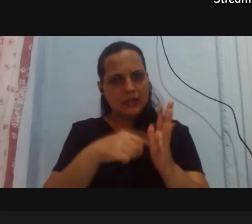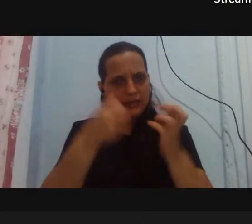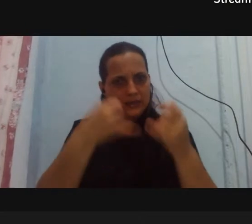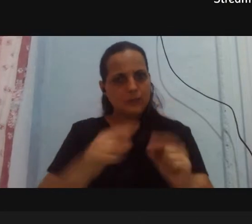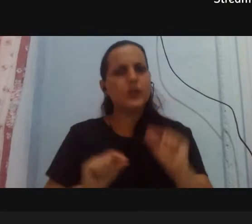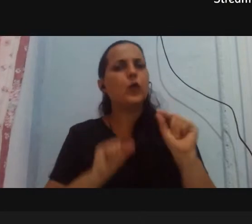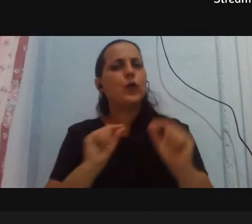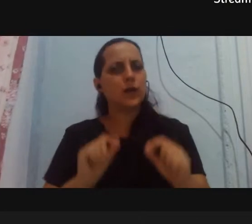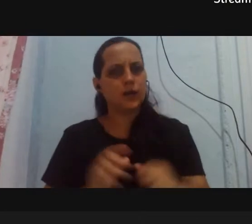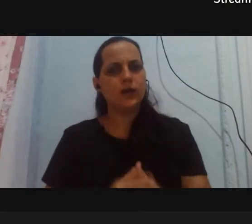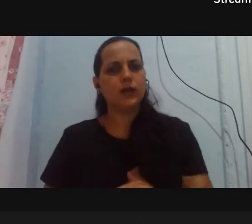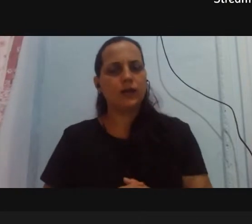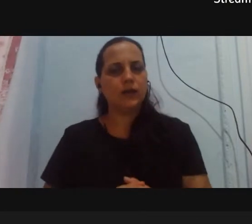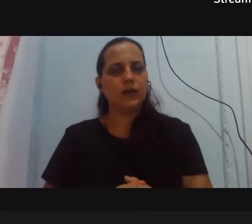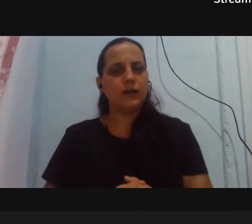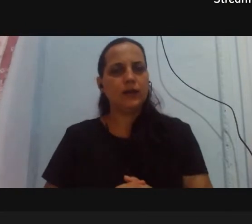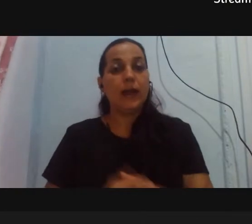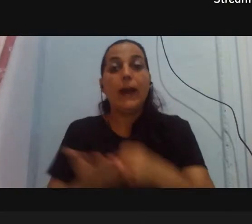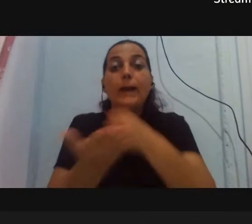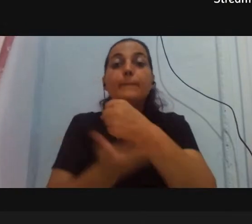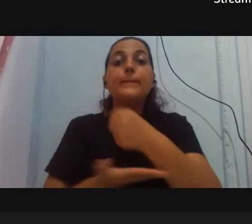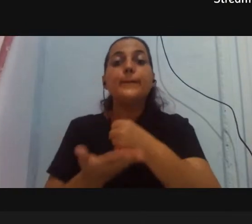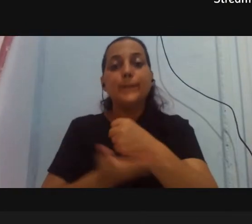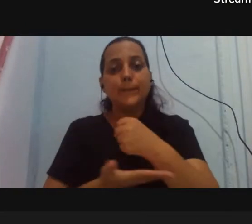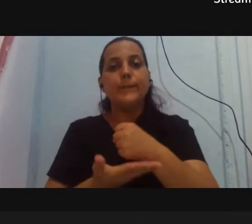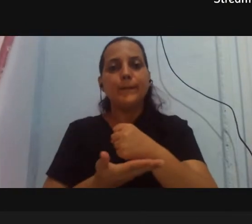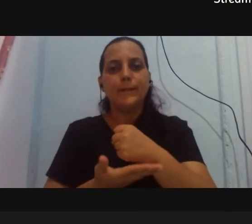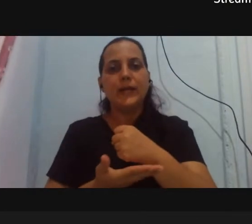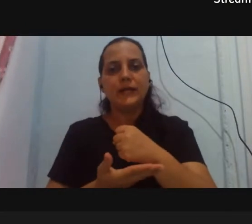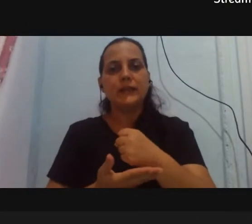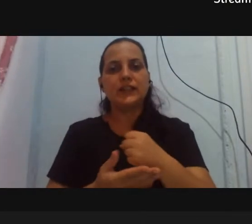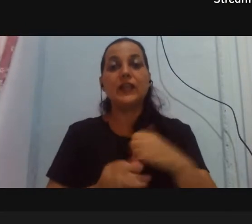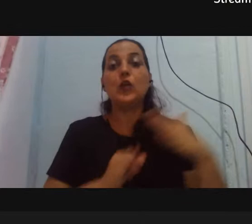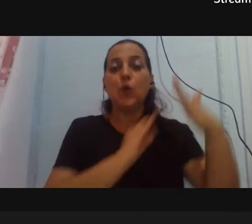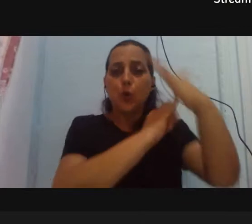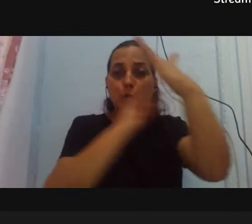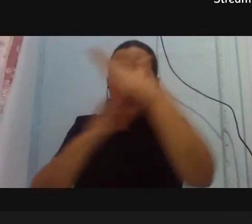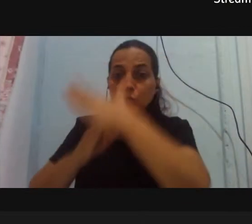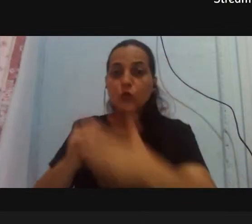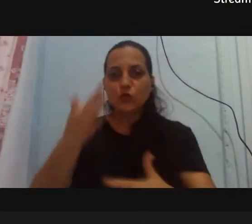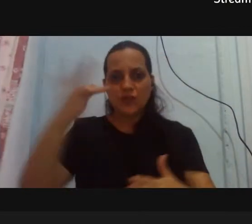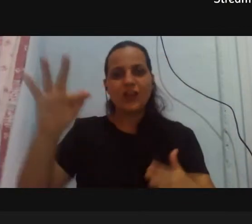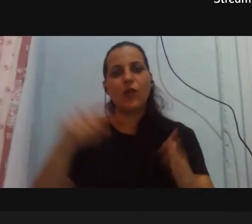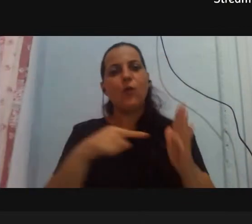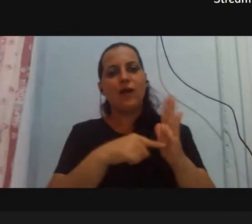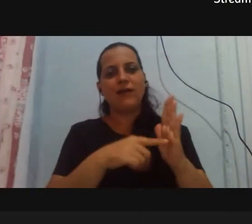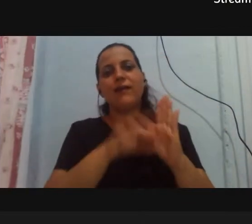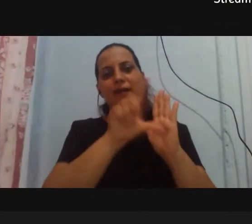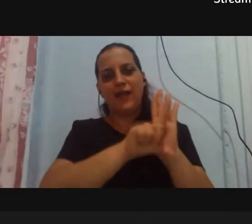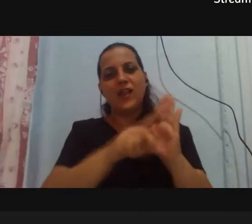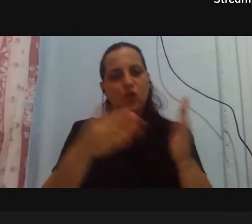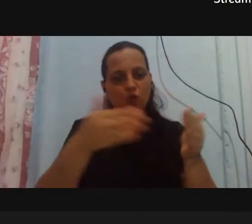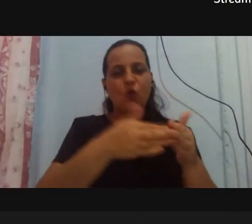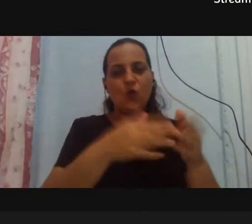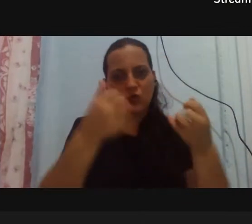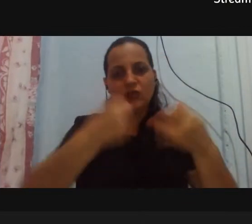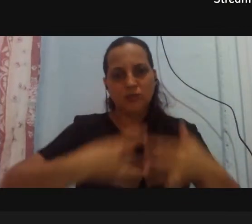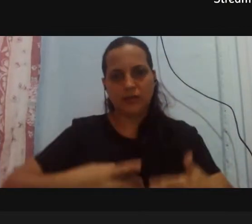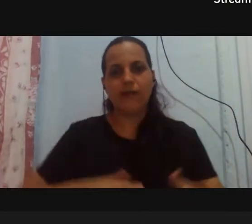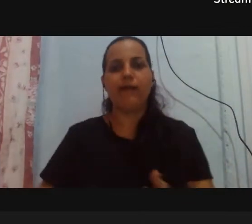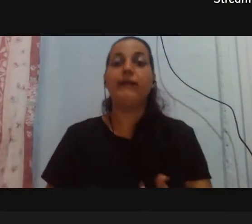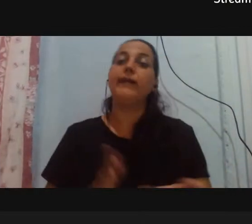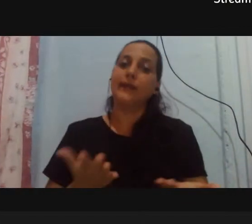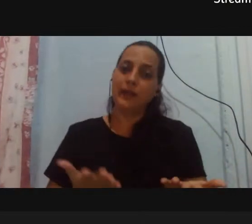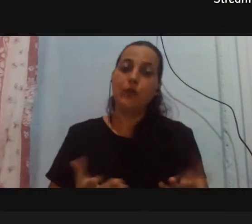legalmente a base dos institutos federais. Essa é uma característica